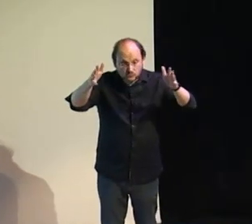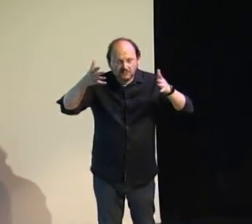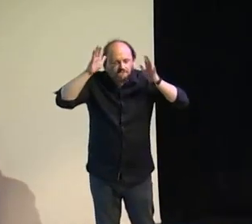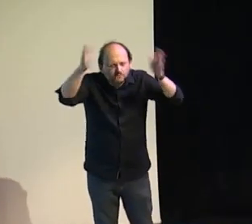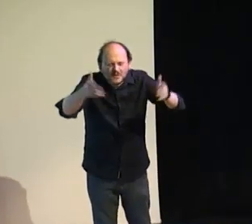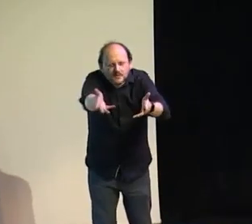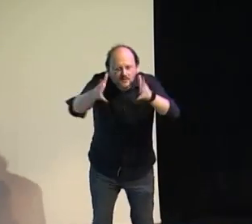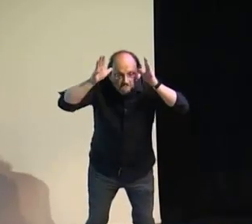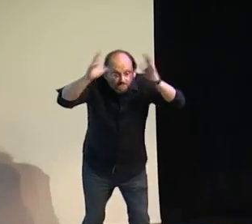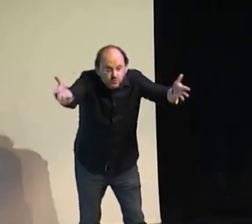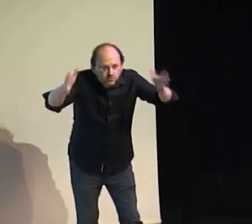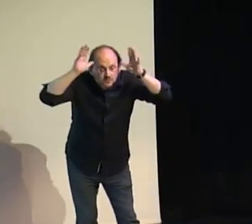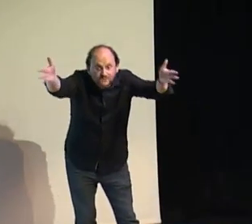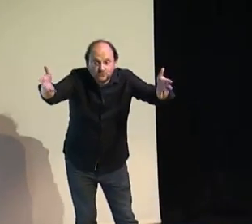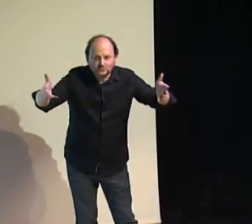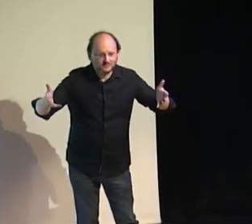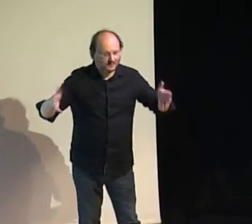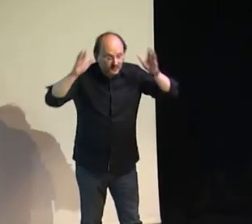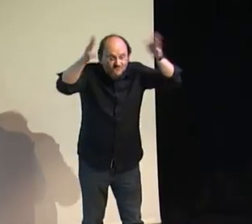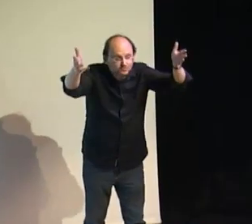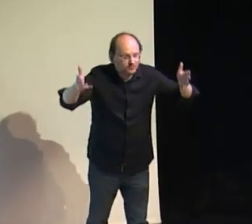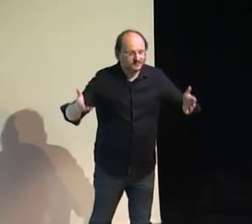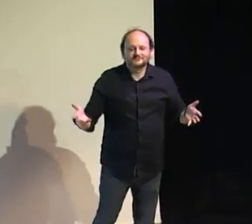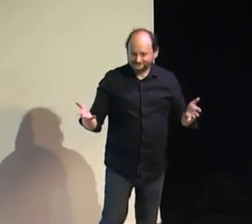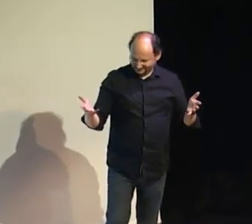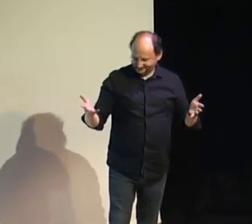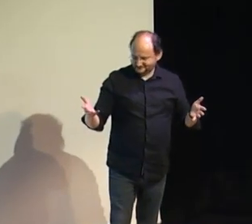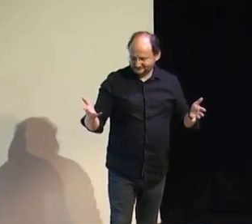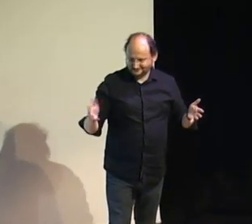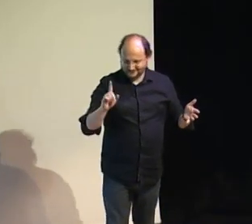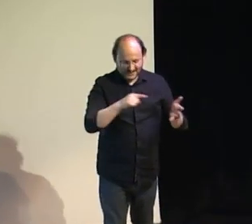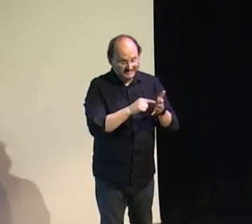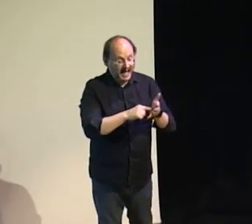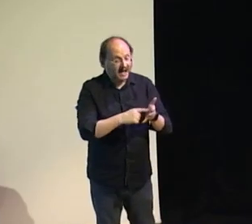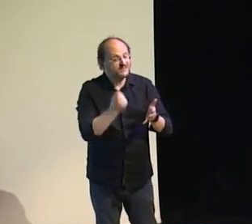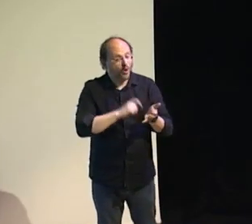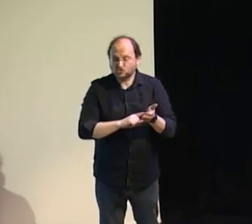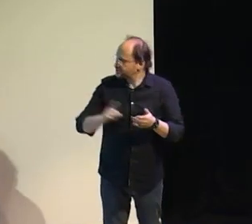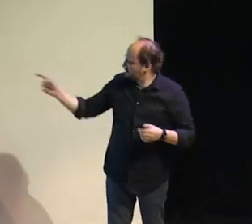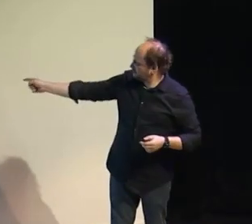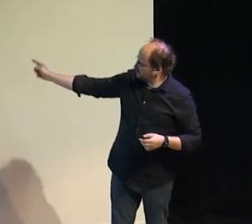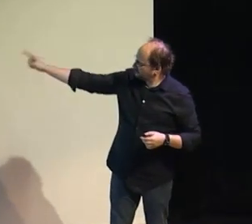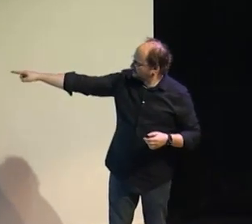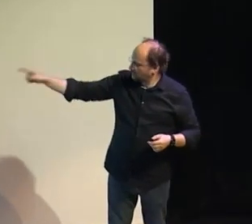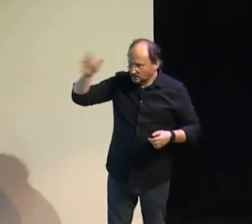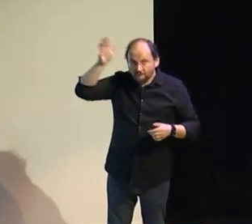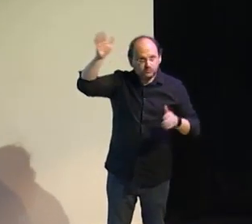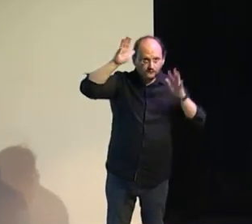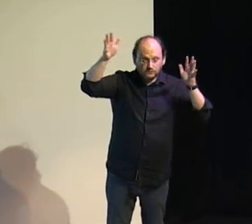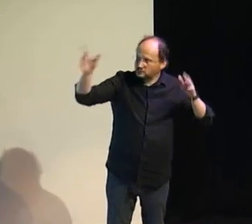fou avec la main qui s'élevait vers l'extérieur. Voilà. Et on voit dans ces